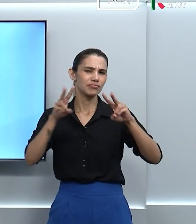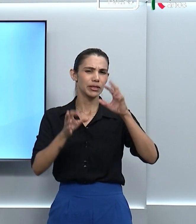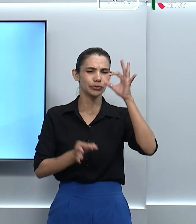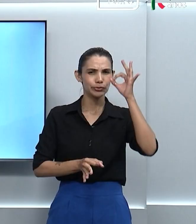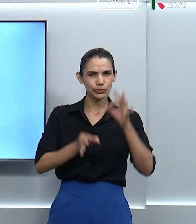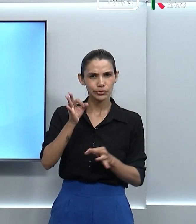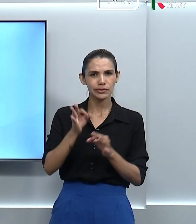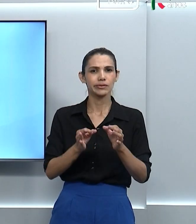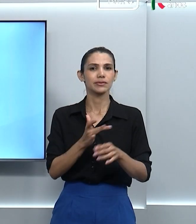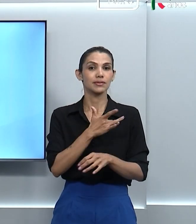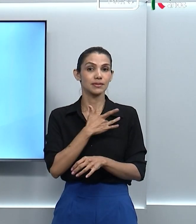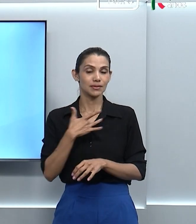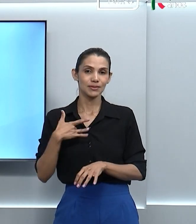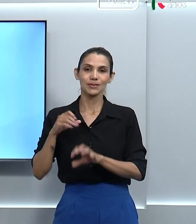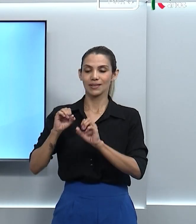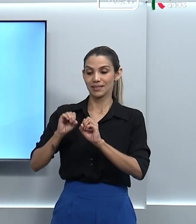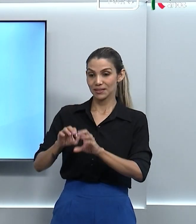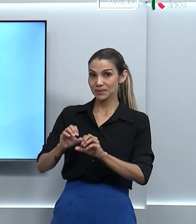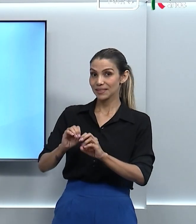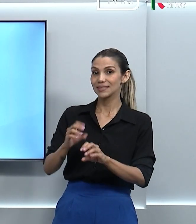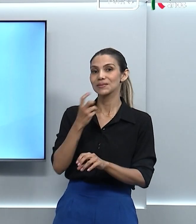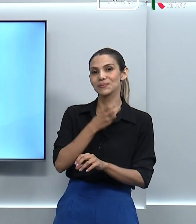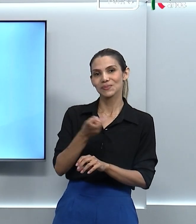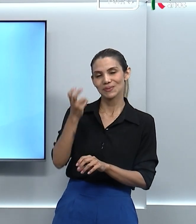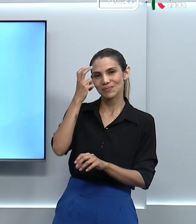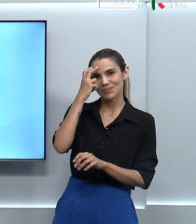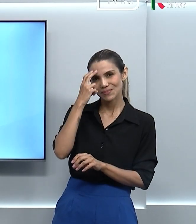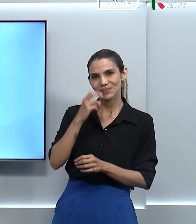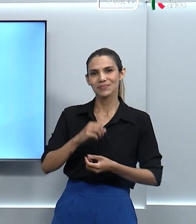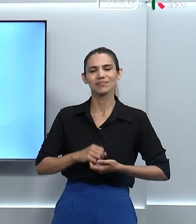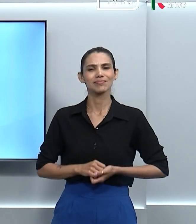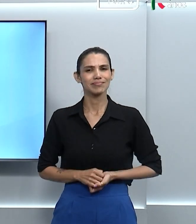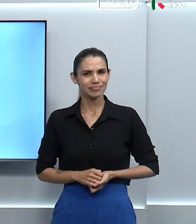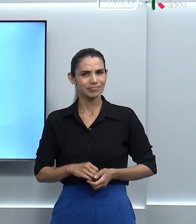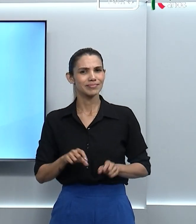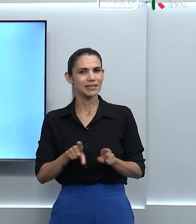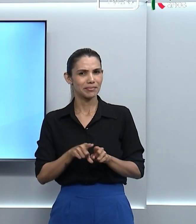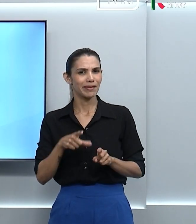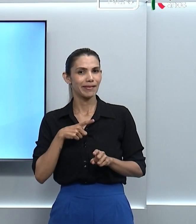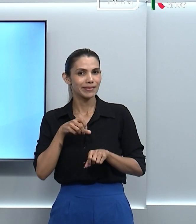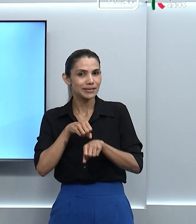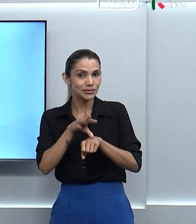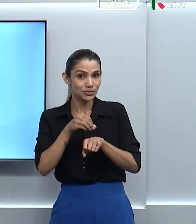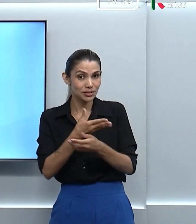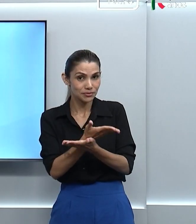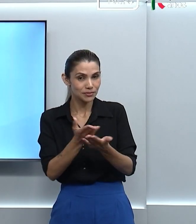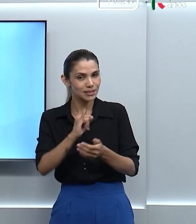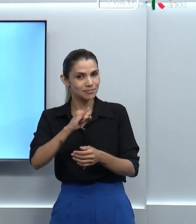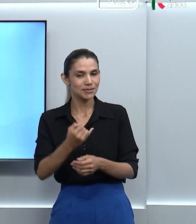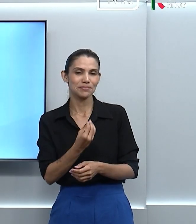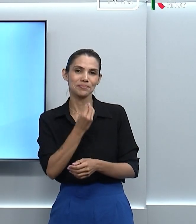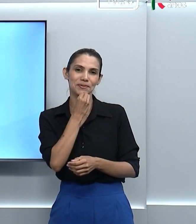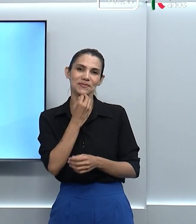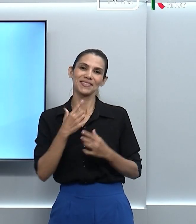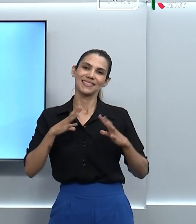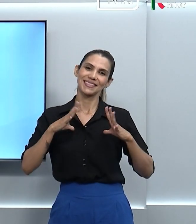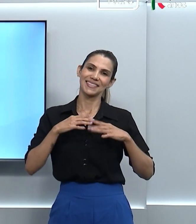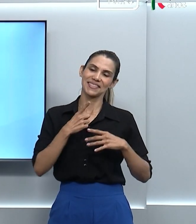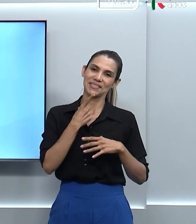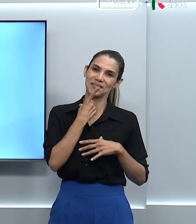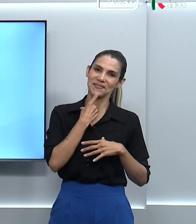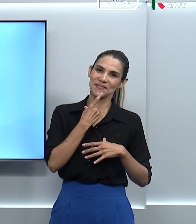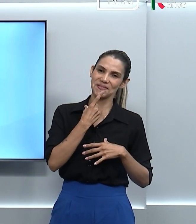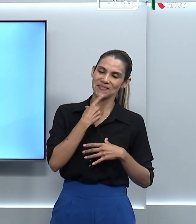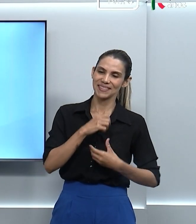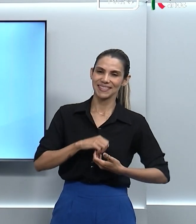justiça, saúde, educação e cultura. E nós temos algumas dicas para você aproveitar esse feriadão